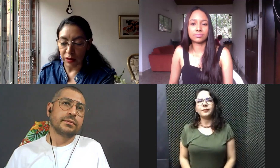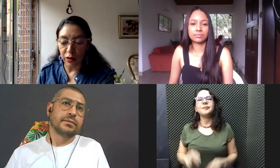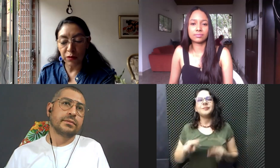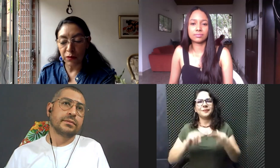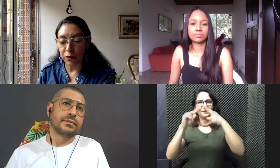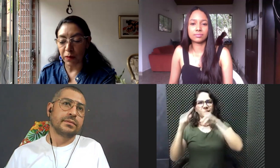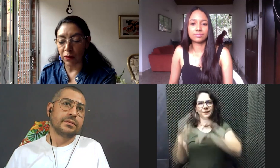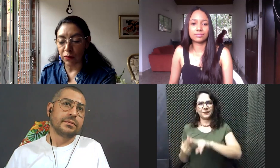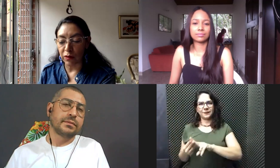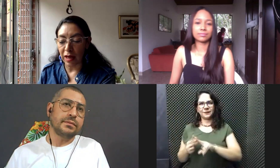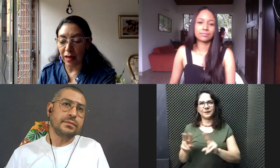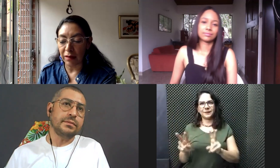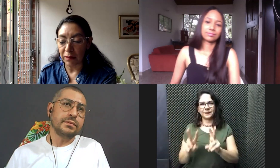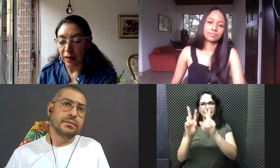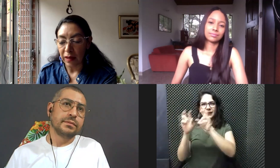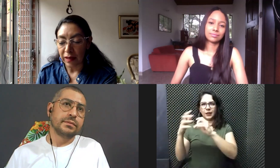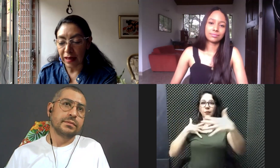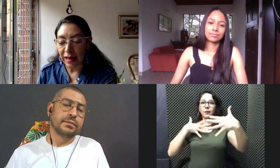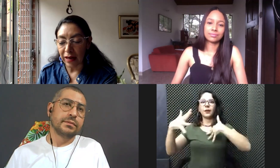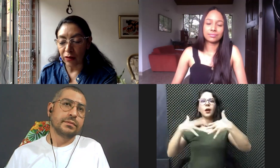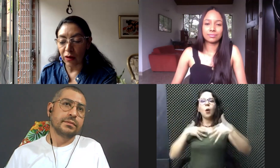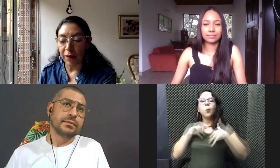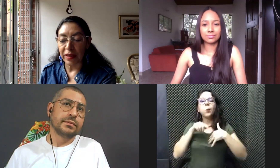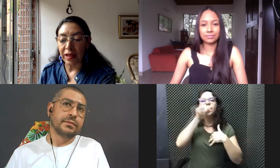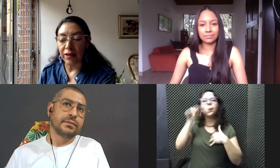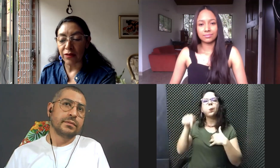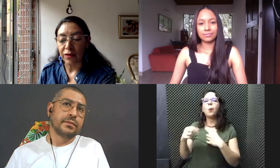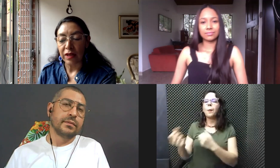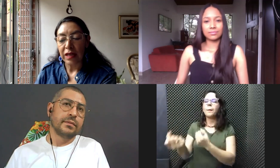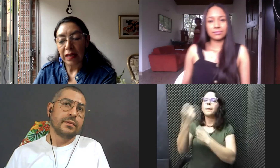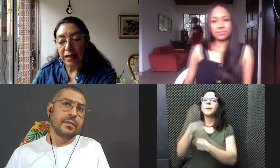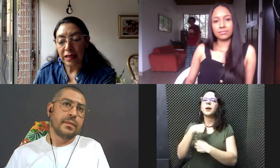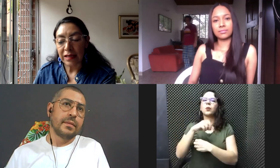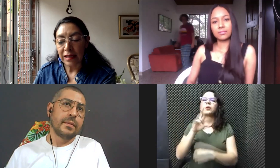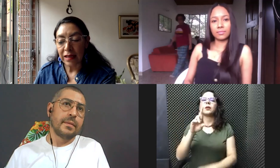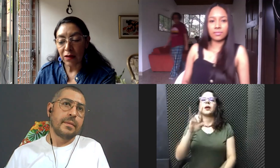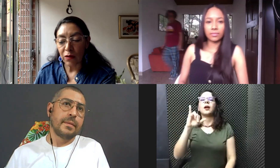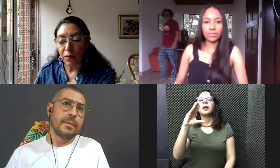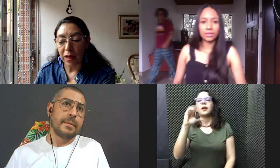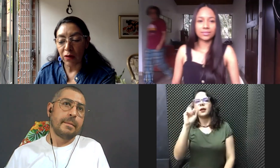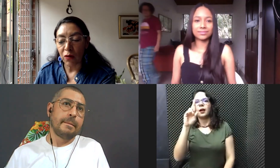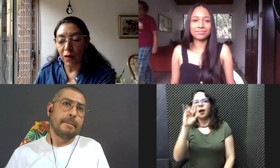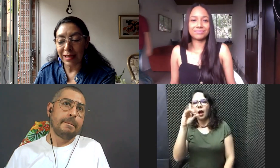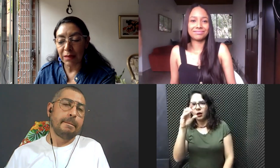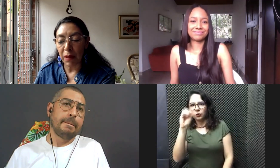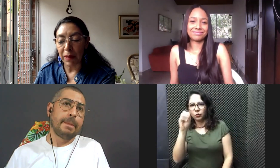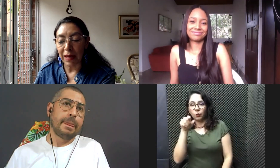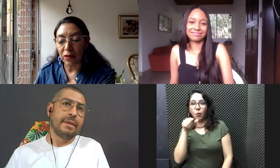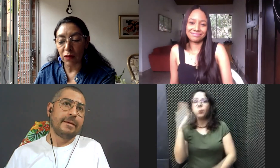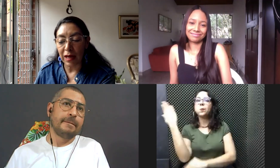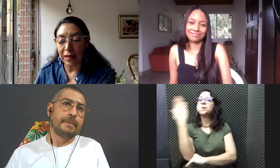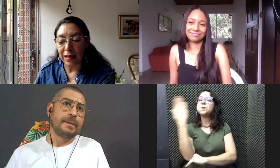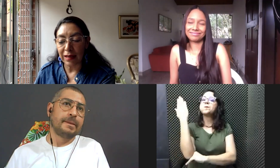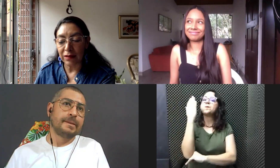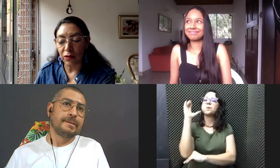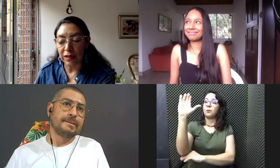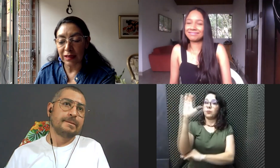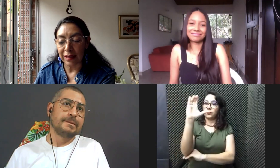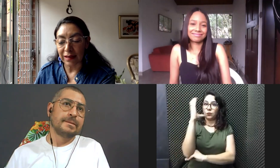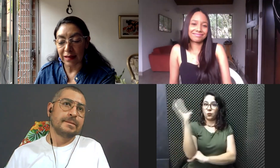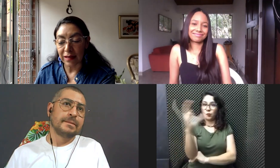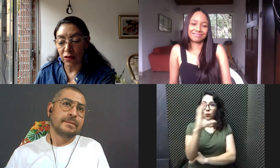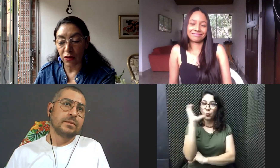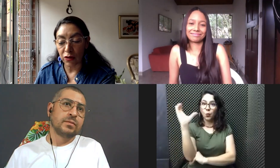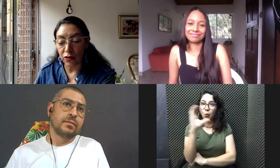la actuación, nos pregunta Ricardo Avendaño. En el cine colombiano, ¿cuál es el papel actual de actores